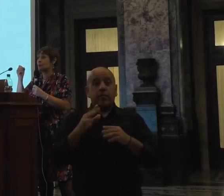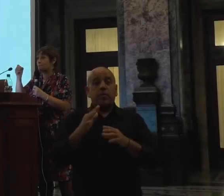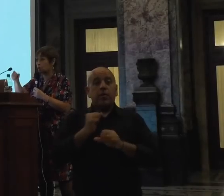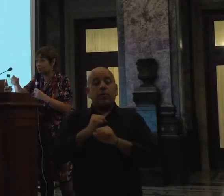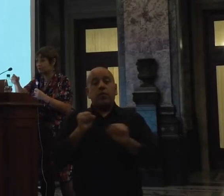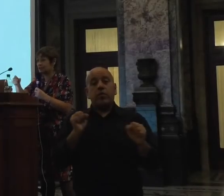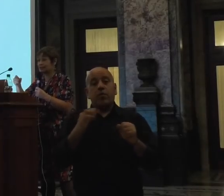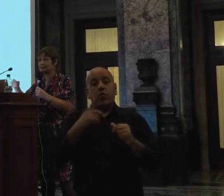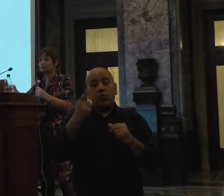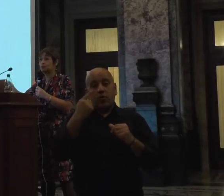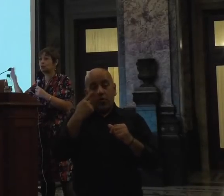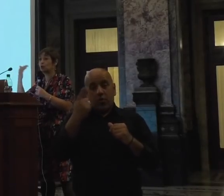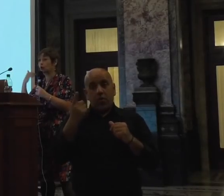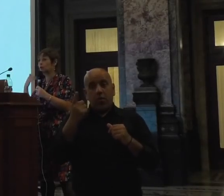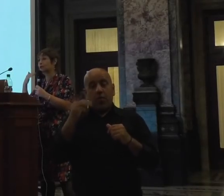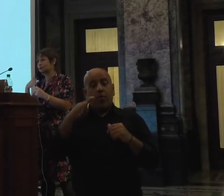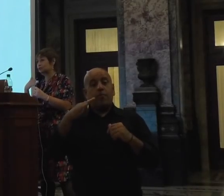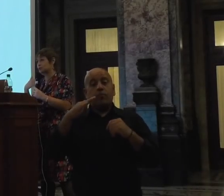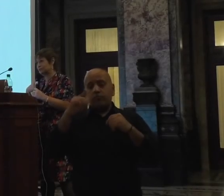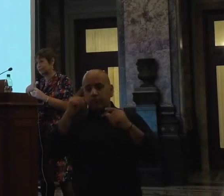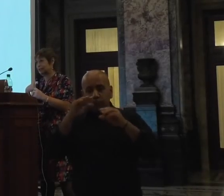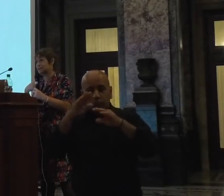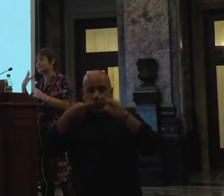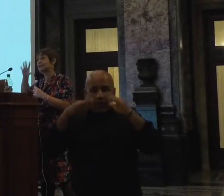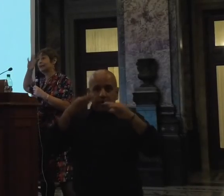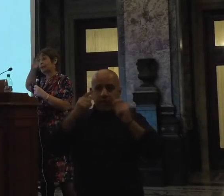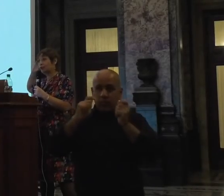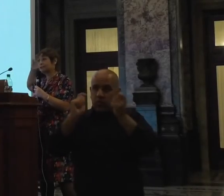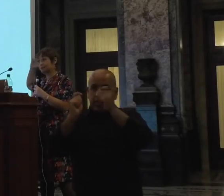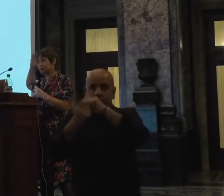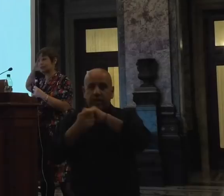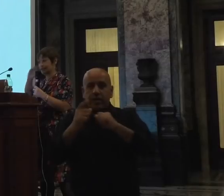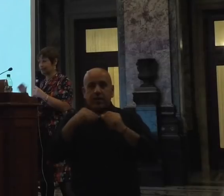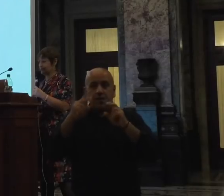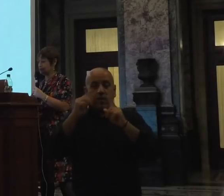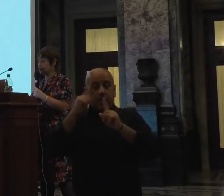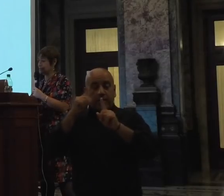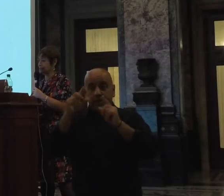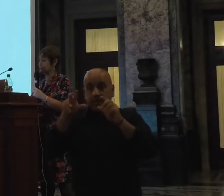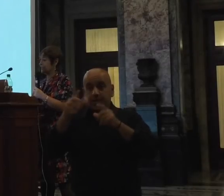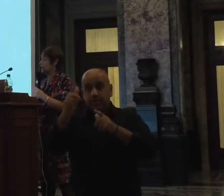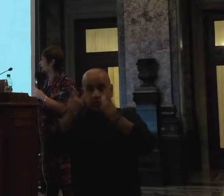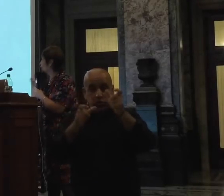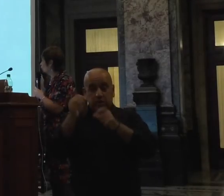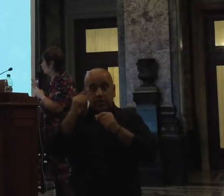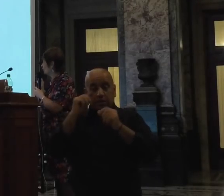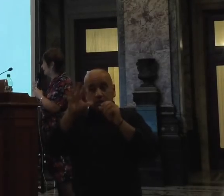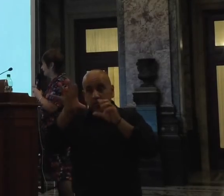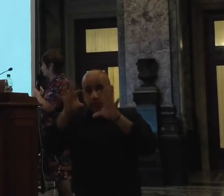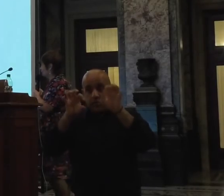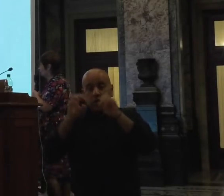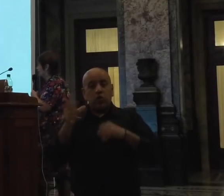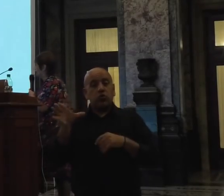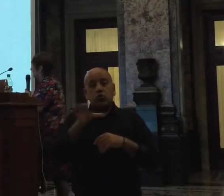podemos modificar el estímulo o podemos modificar los receptores de las personas. Ahora, todo lo